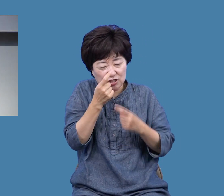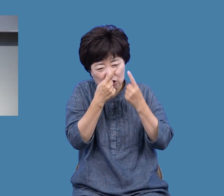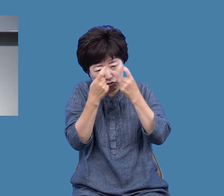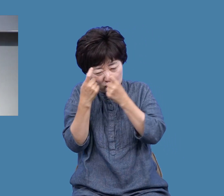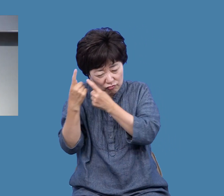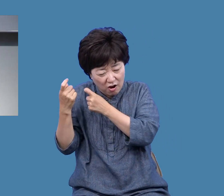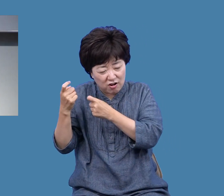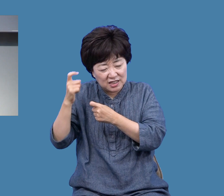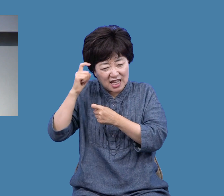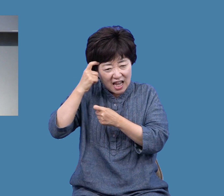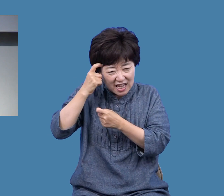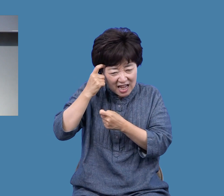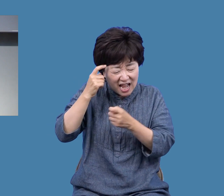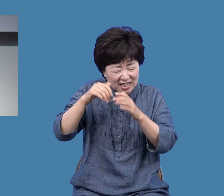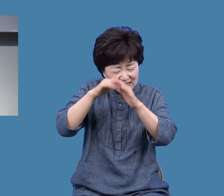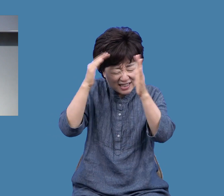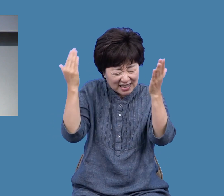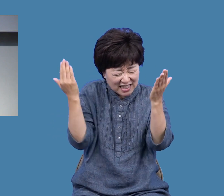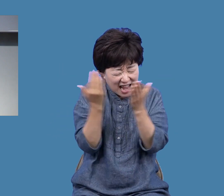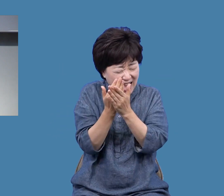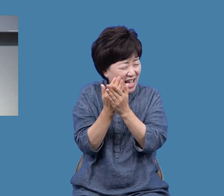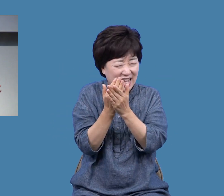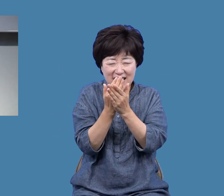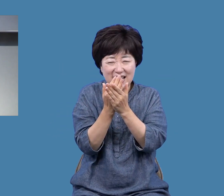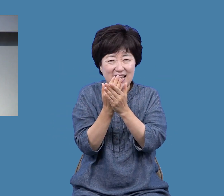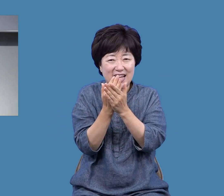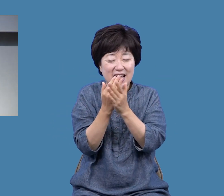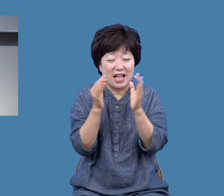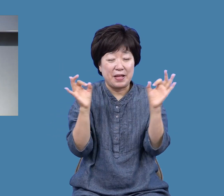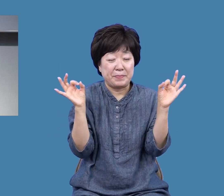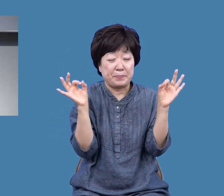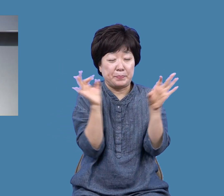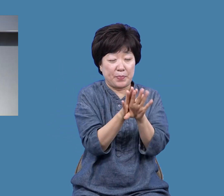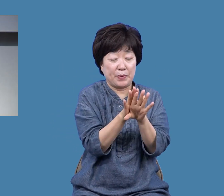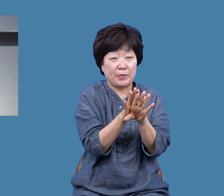뭐 생각들, 가치관들 이런 거를 그냥 하루아침에 싹